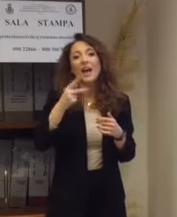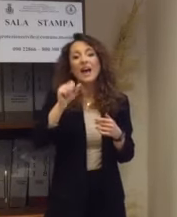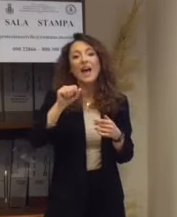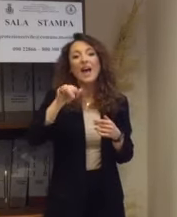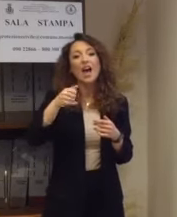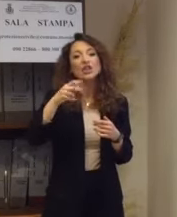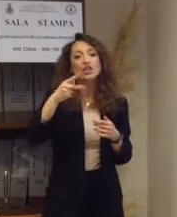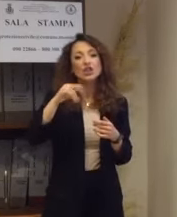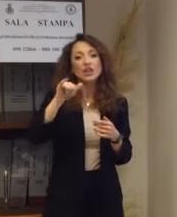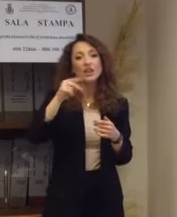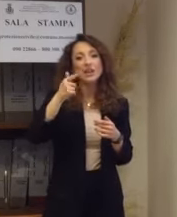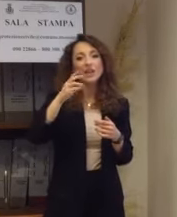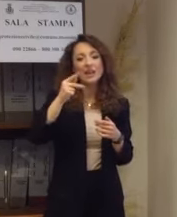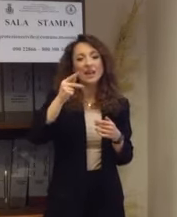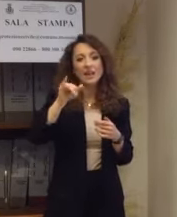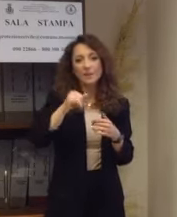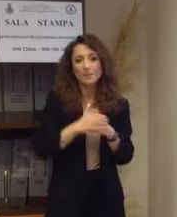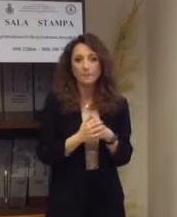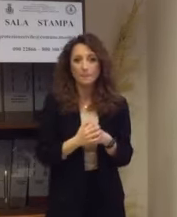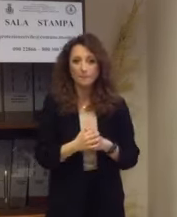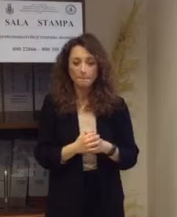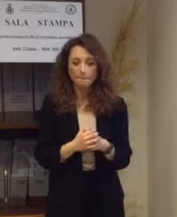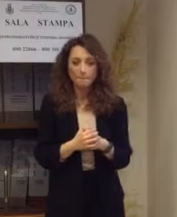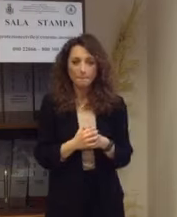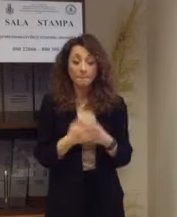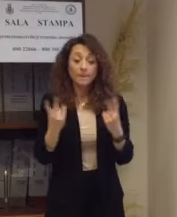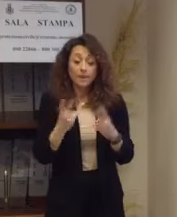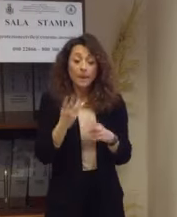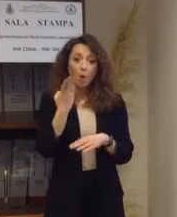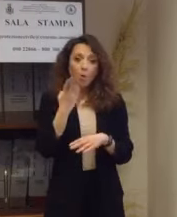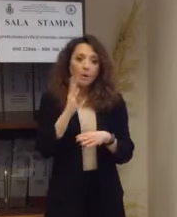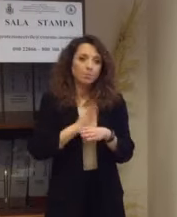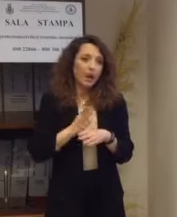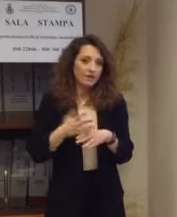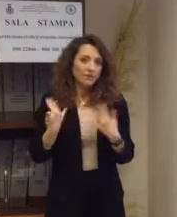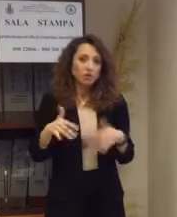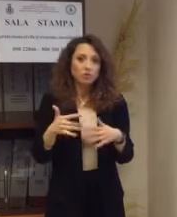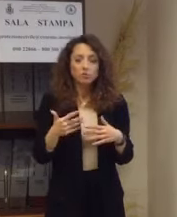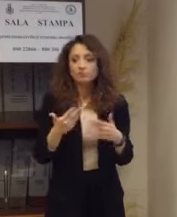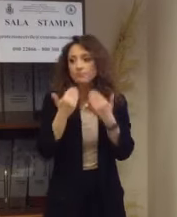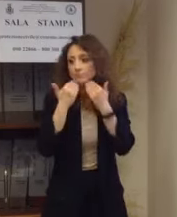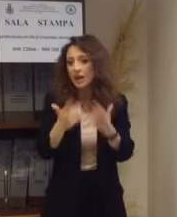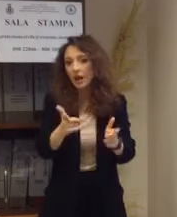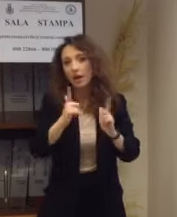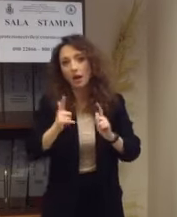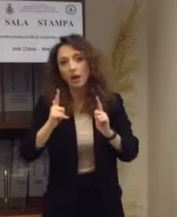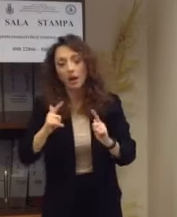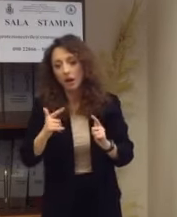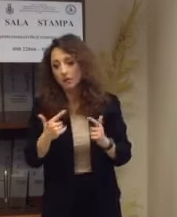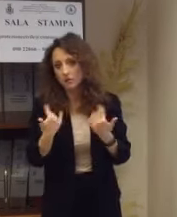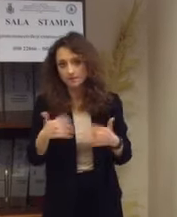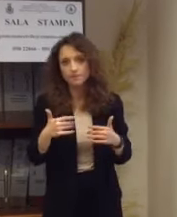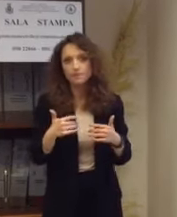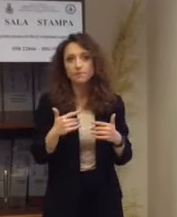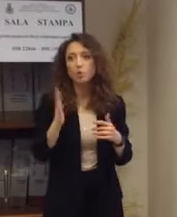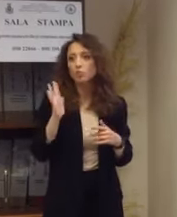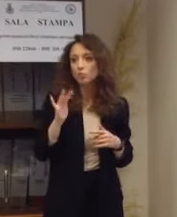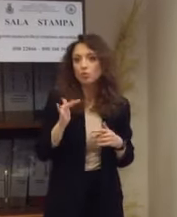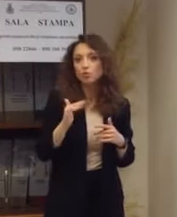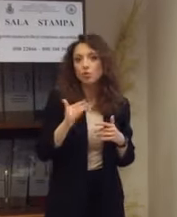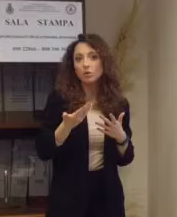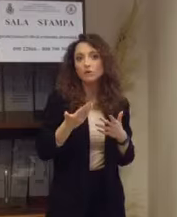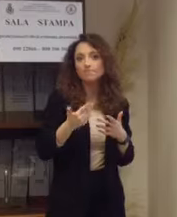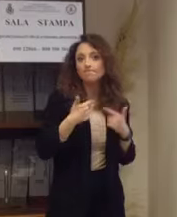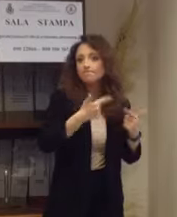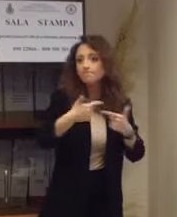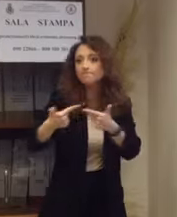Poi i vari panifici che finora ci stanno veramente riempendo di pane, che stiamo giornalmente destinando, in parte alle